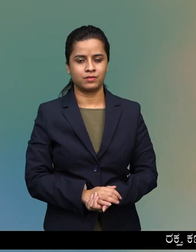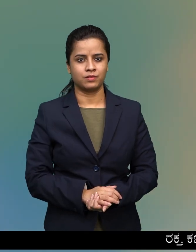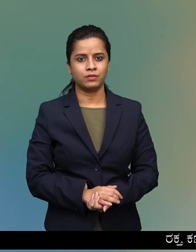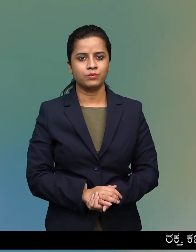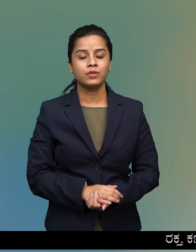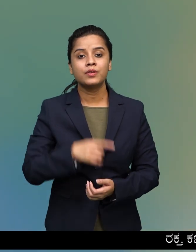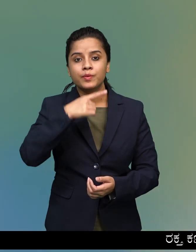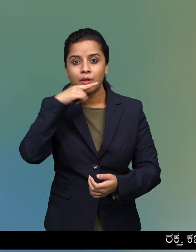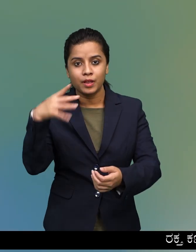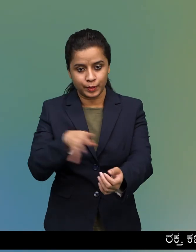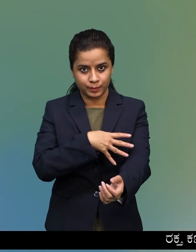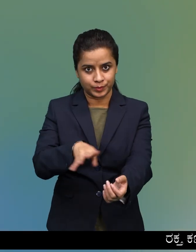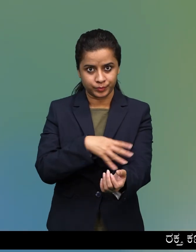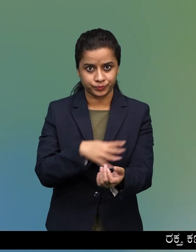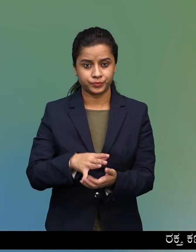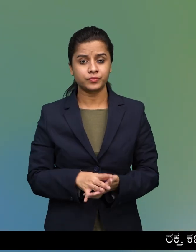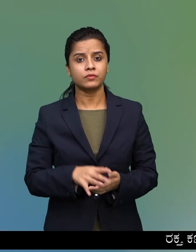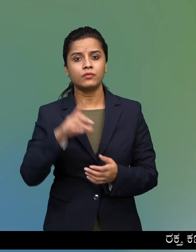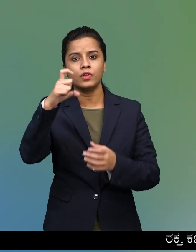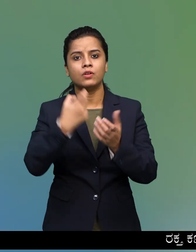ರಕ್ತ ಕಣಗಳು 3 ವಿಧಗಳಾಗಿವೆ.